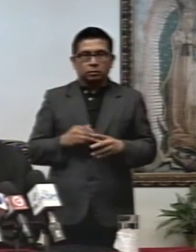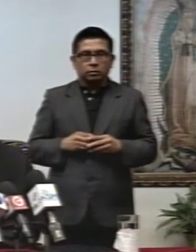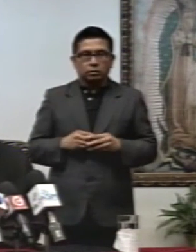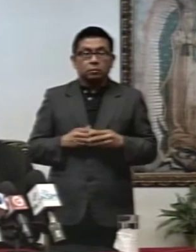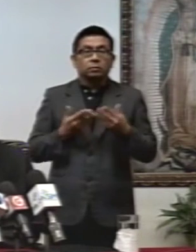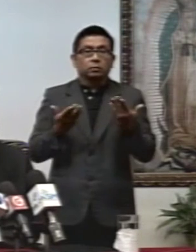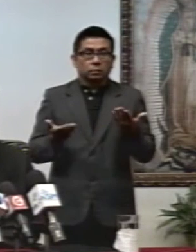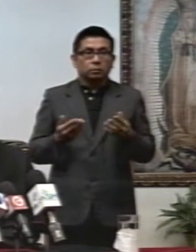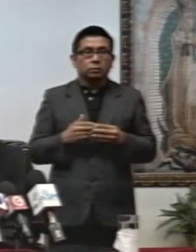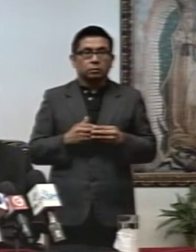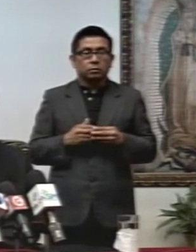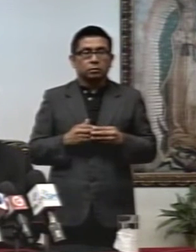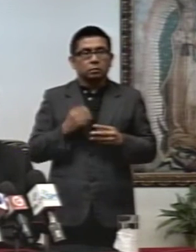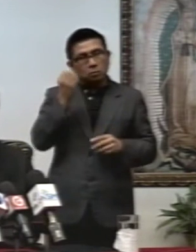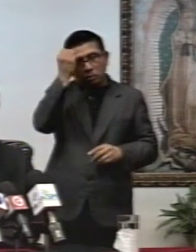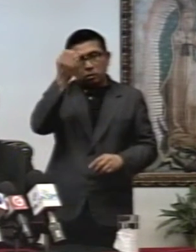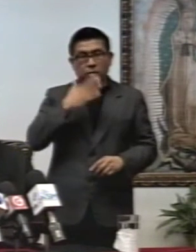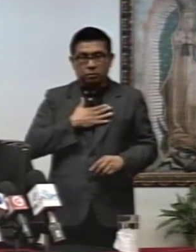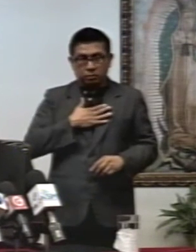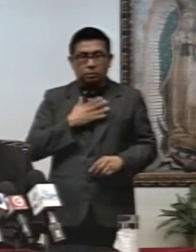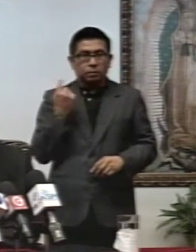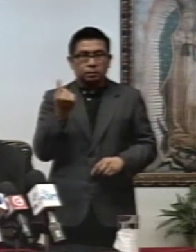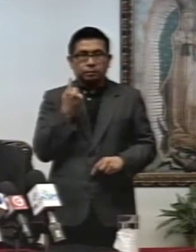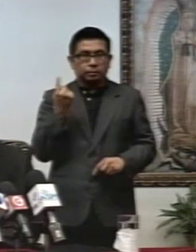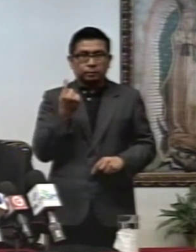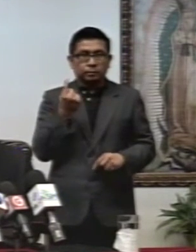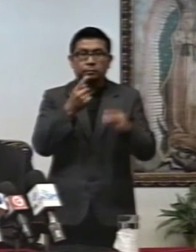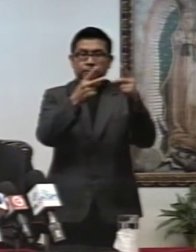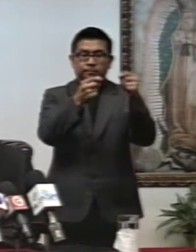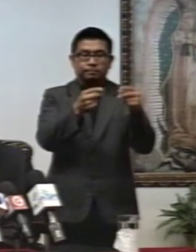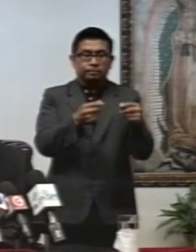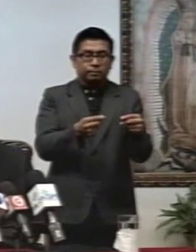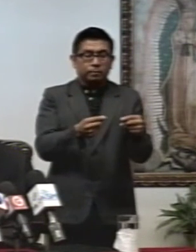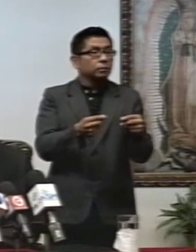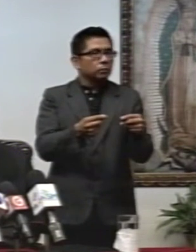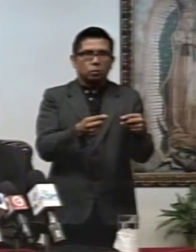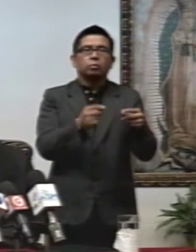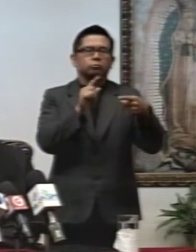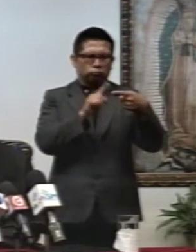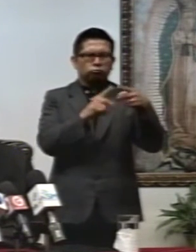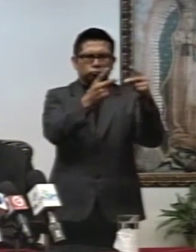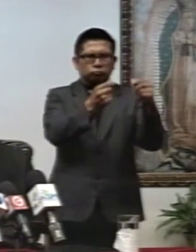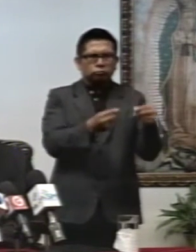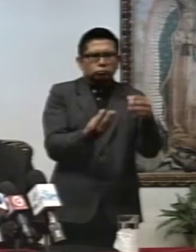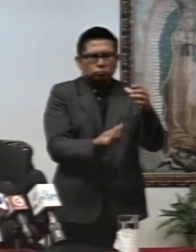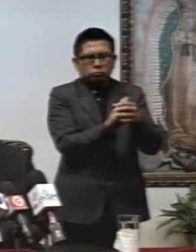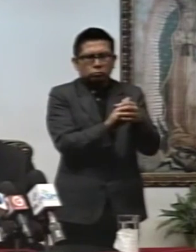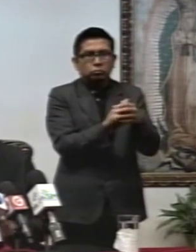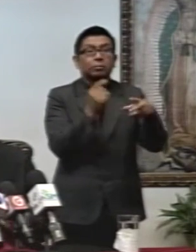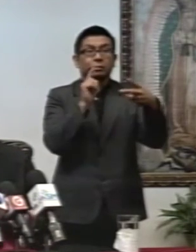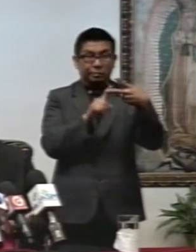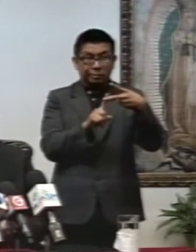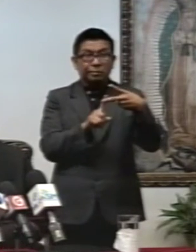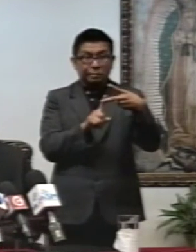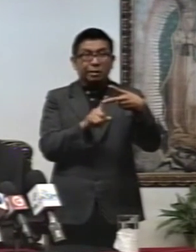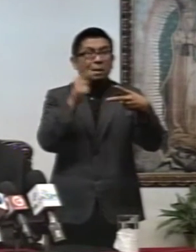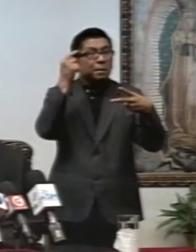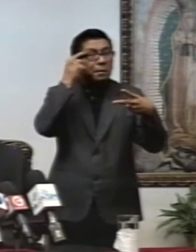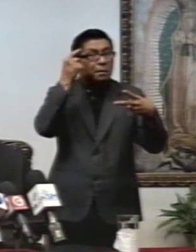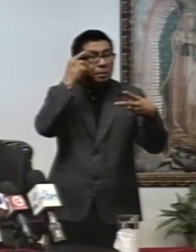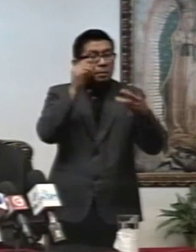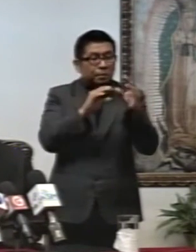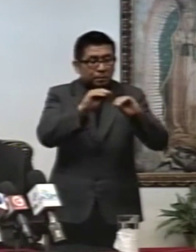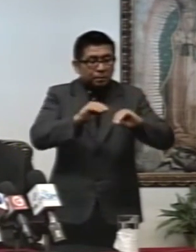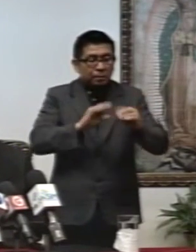Por tanto, yo diría eso, que no solo el presupuesto, insisto, sino que además que se piense en un